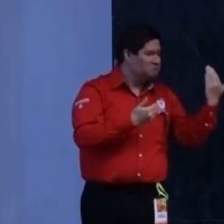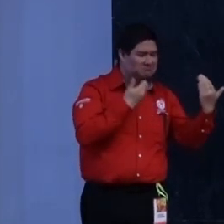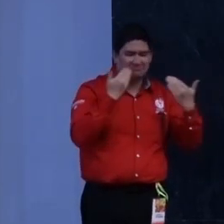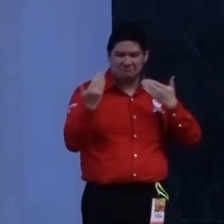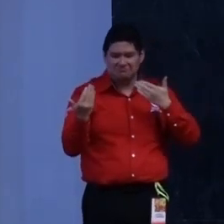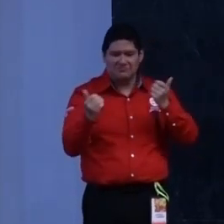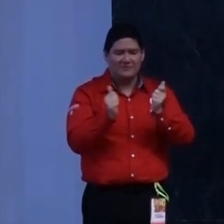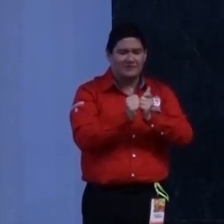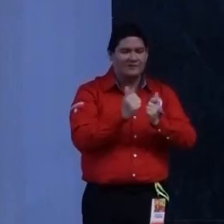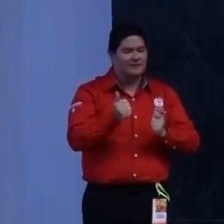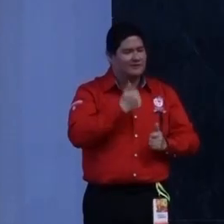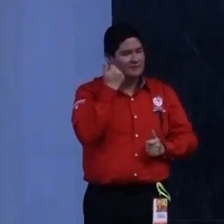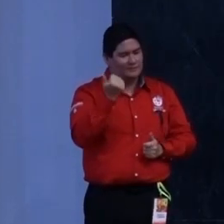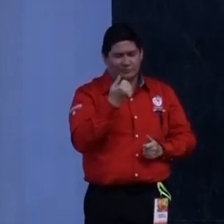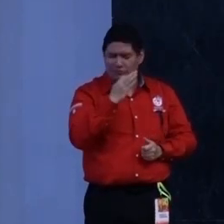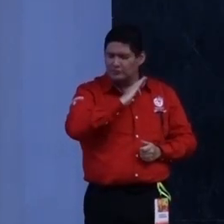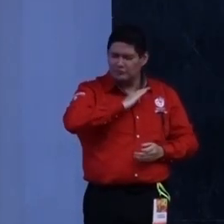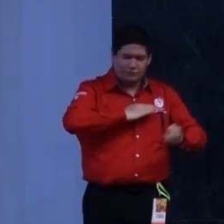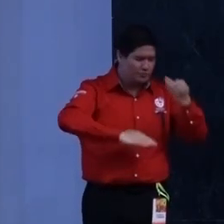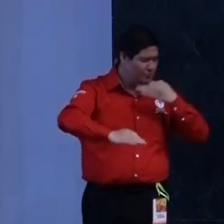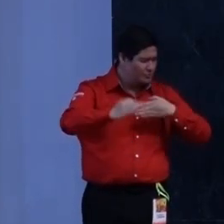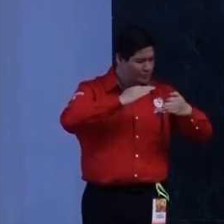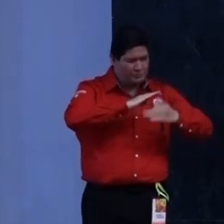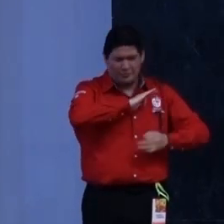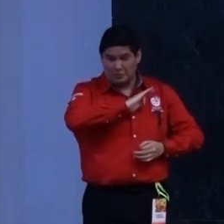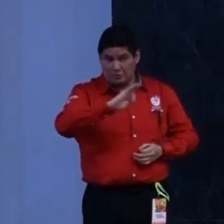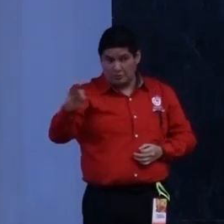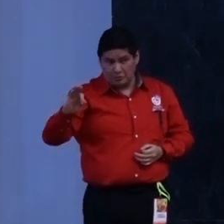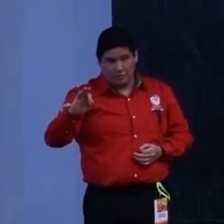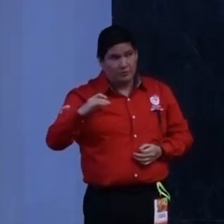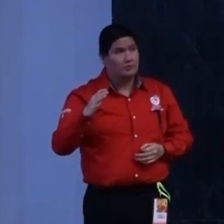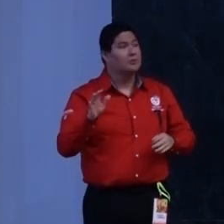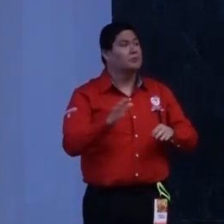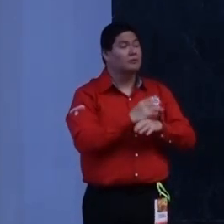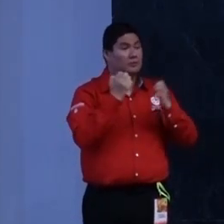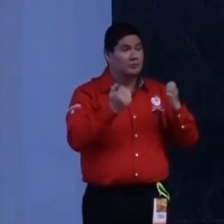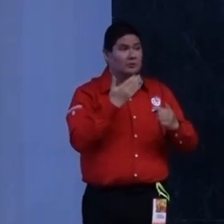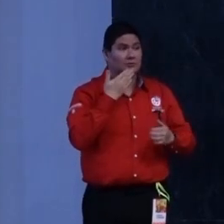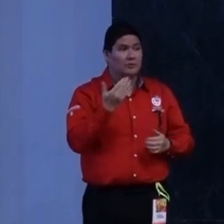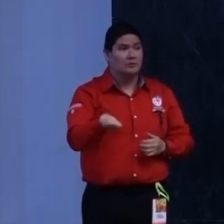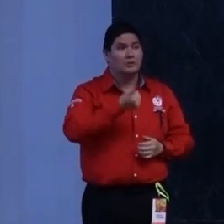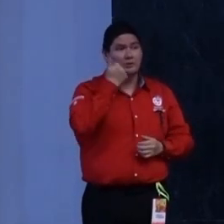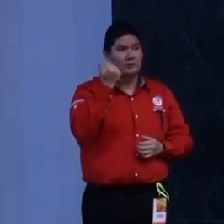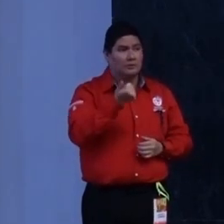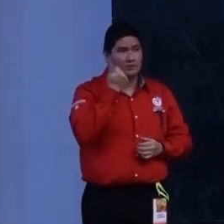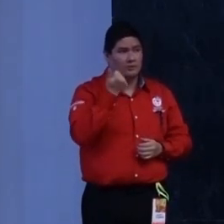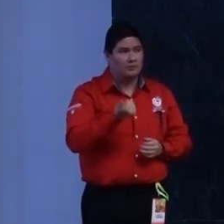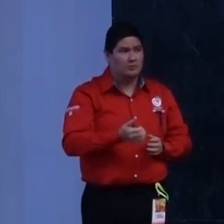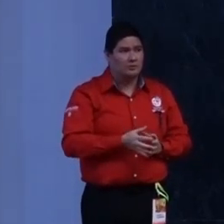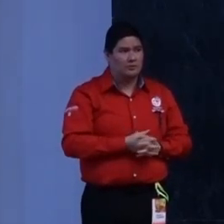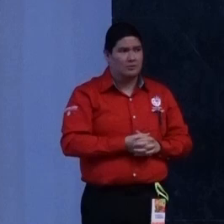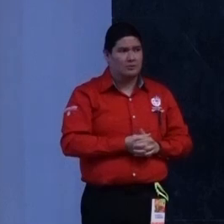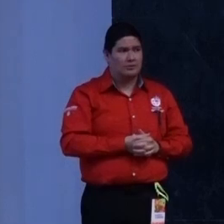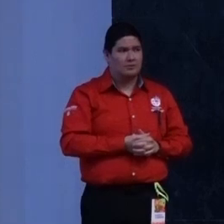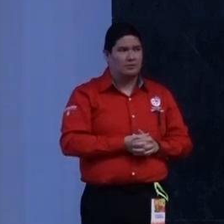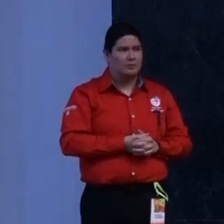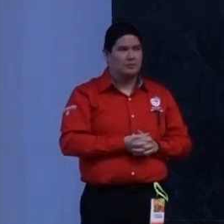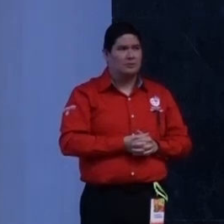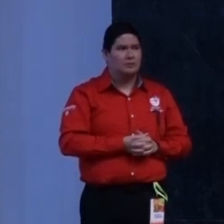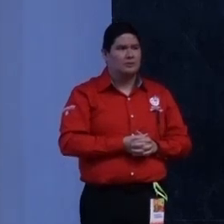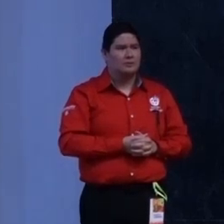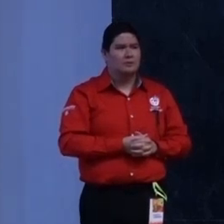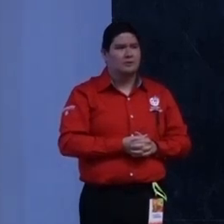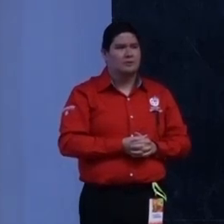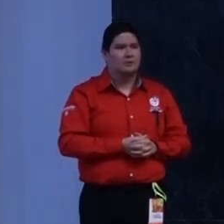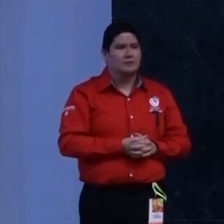alumno. Haz todo lo que puedas por llevarte bien con ese alumno. Tiempo, o sea, más tiempo del